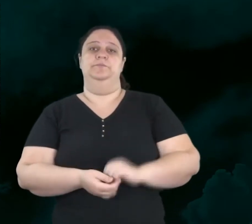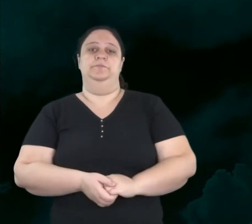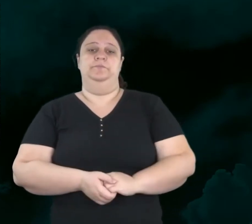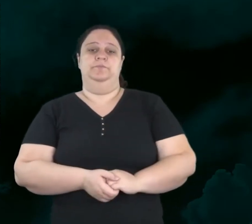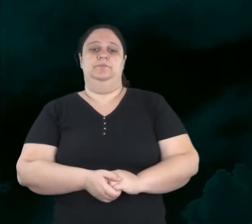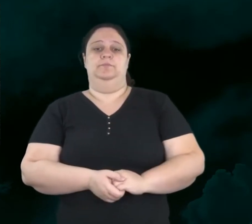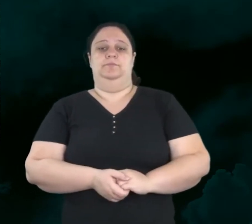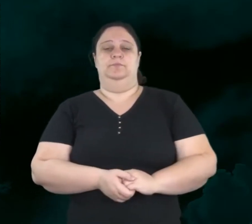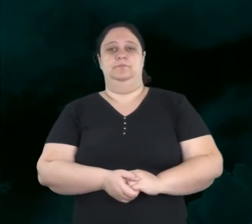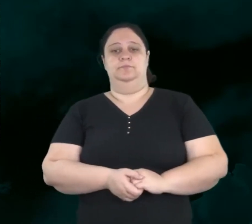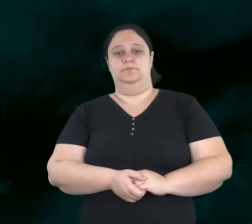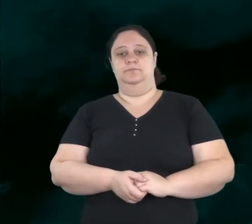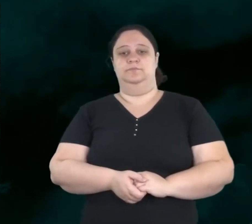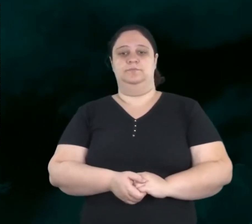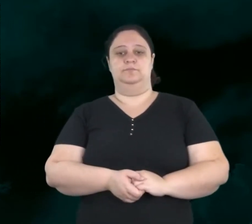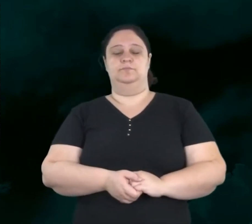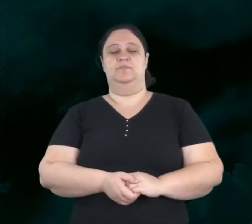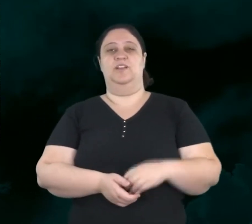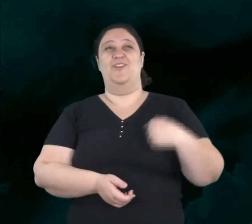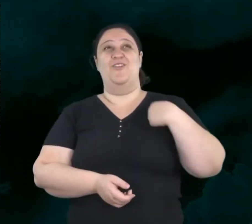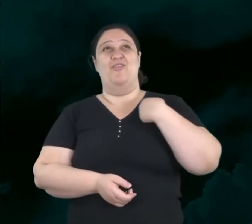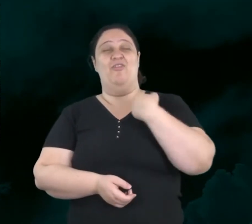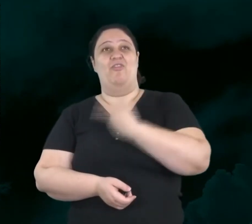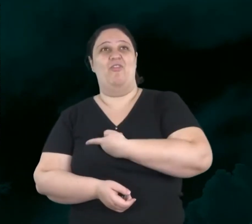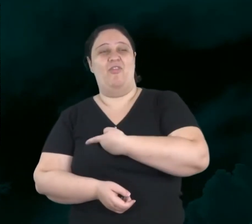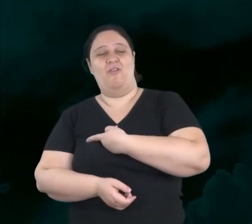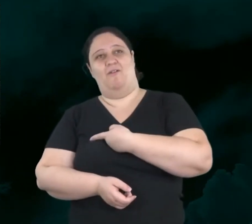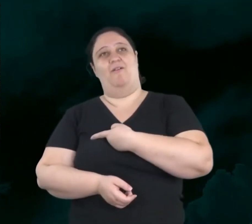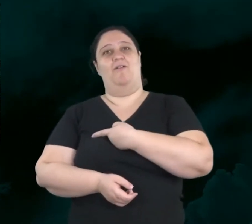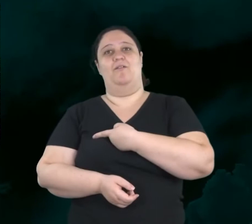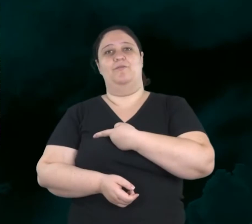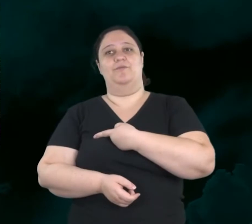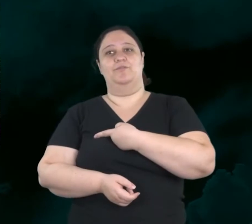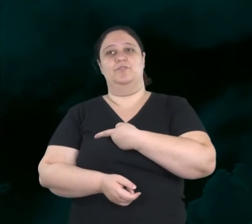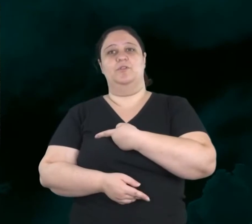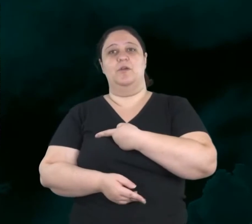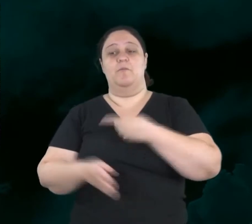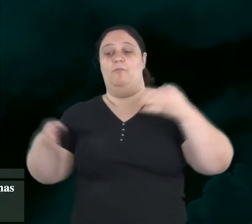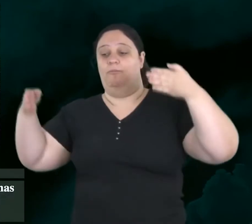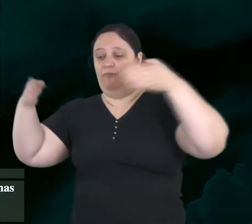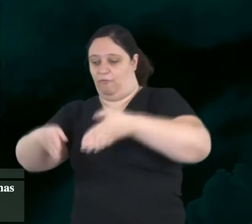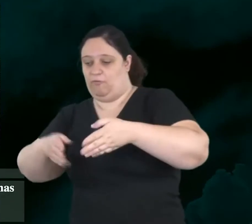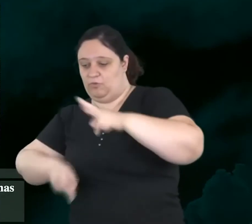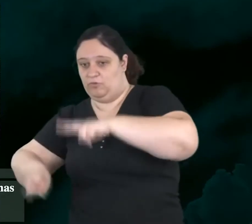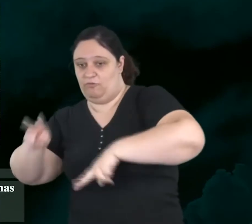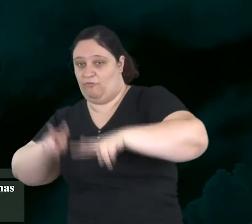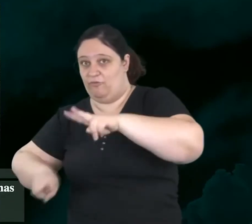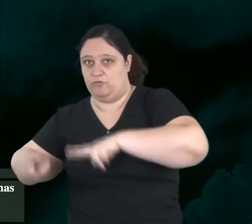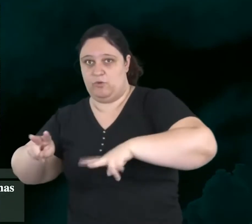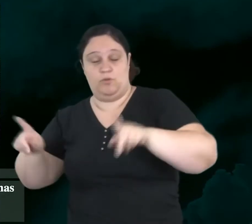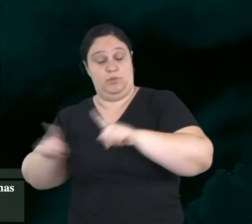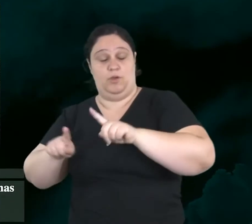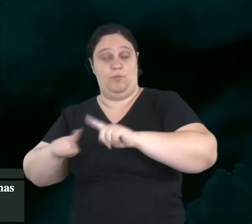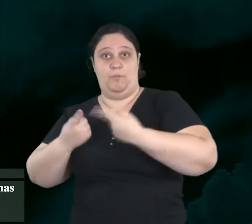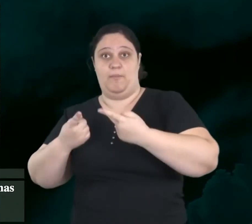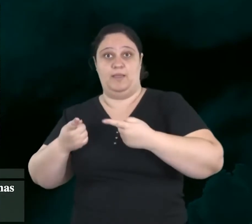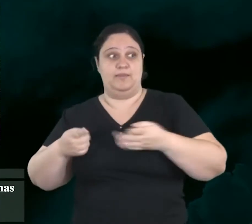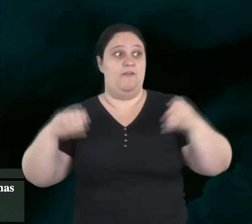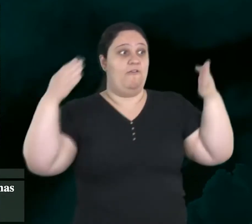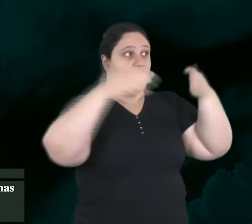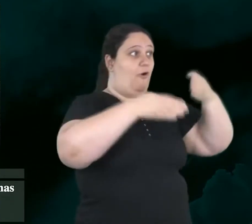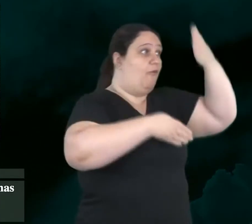não atentando nós para as coisas que se veem, mas para as coisas que se não veem, porque as coisas visíveis